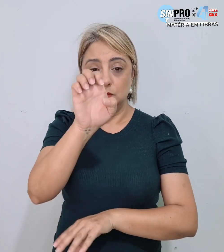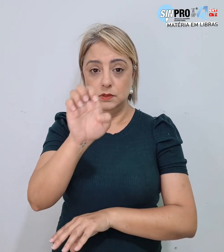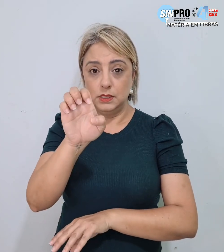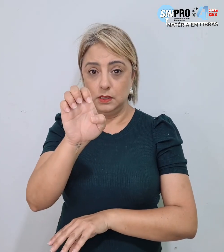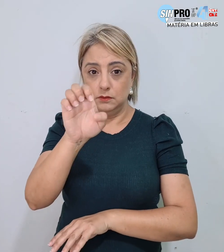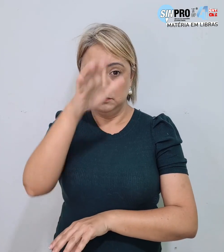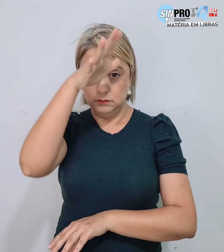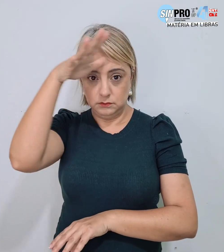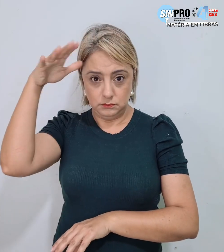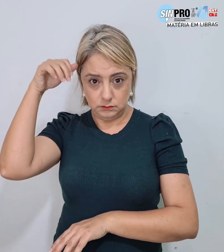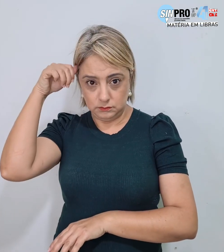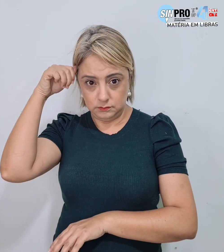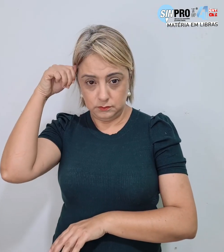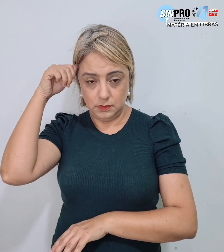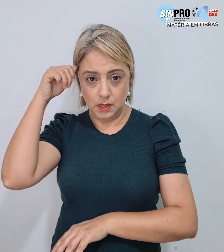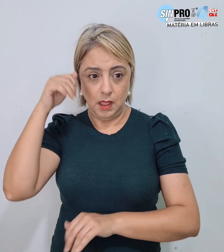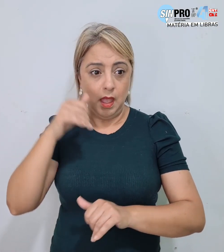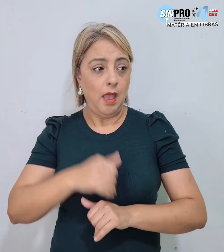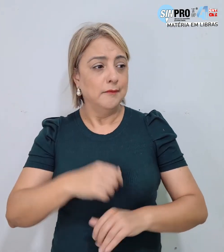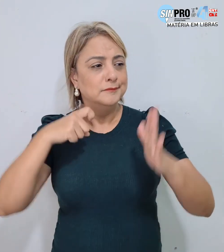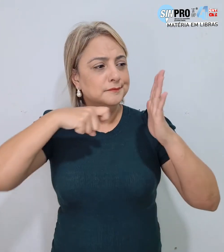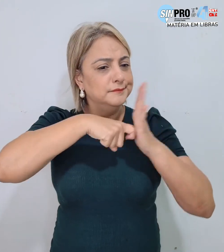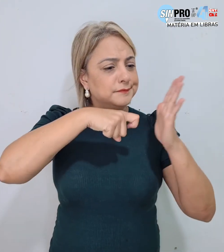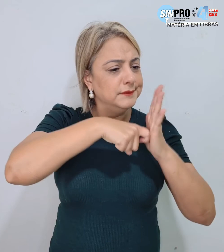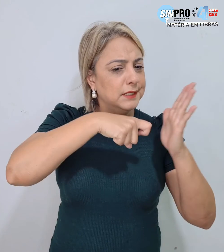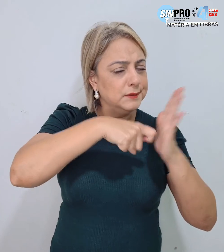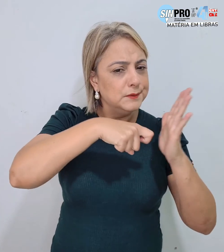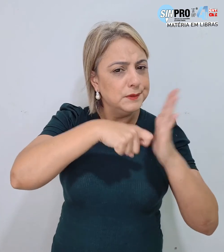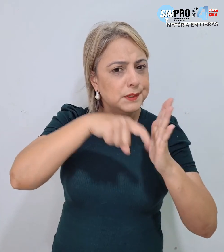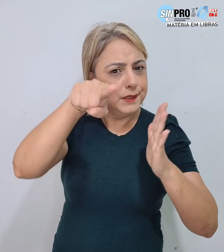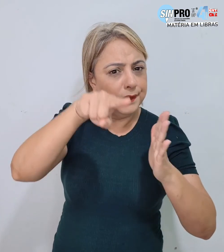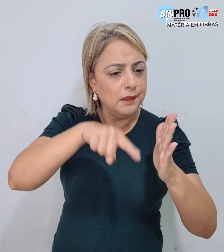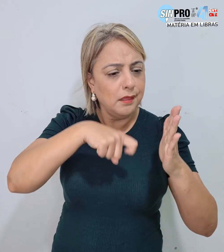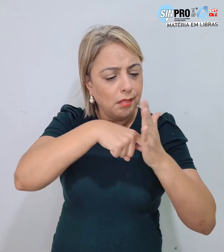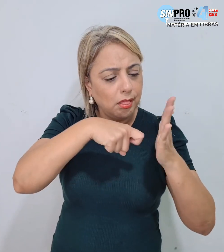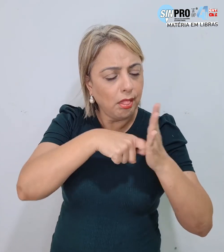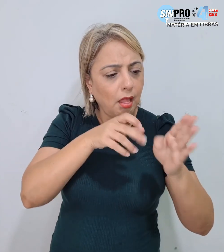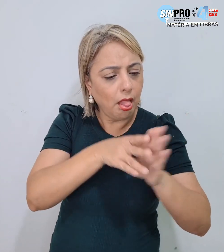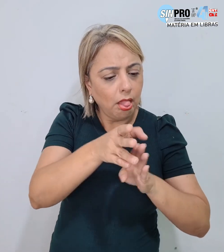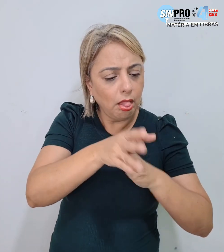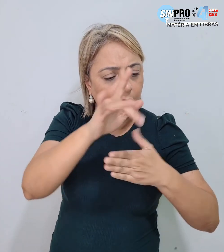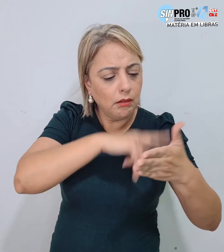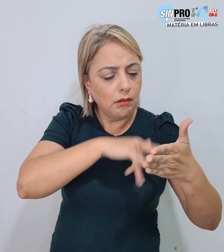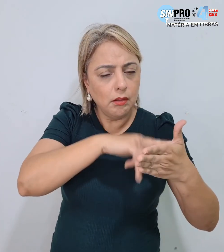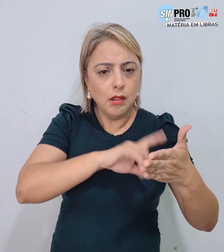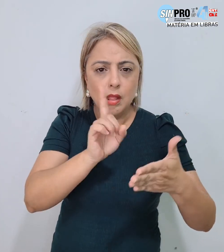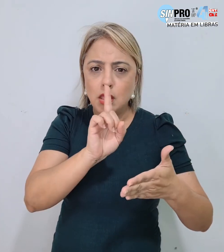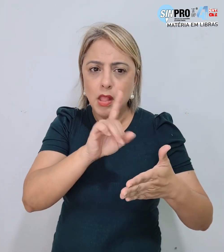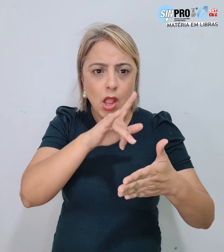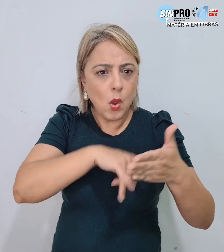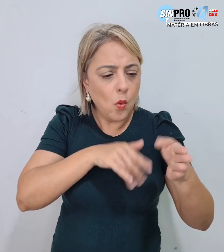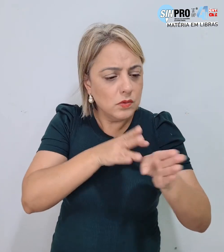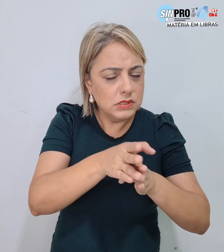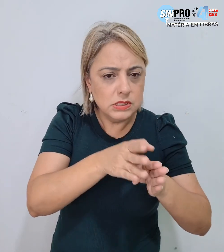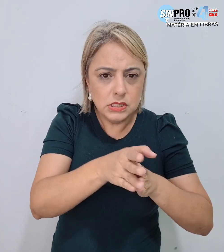Estado eu denuncio que os protocolos não estão sendo seguidos